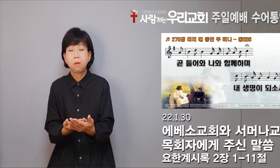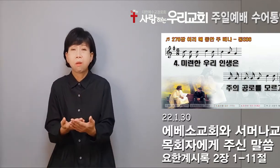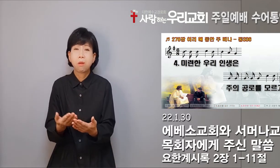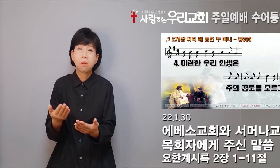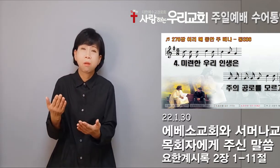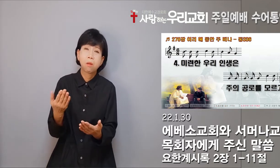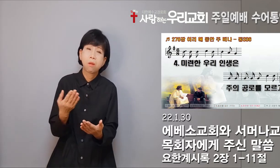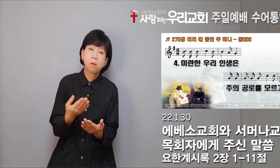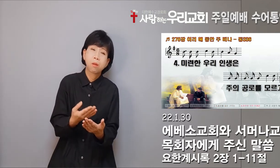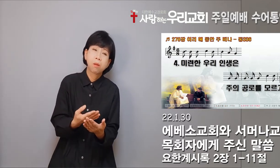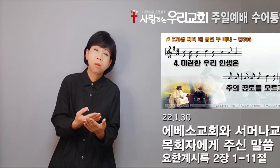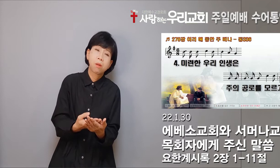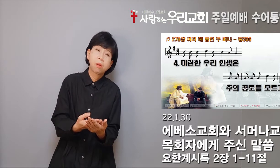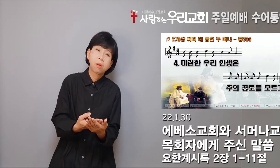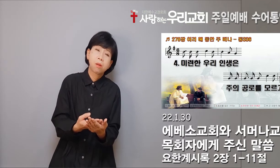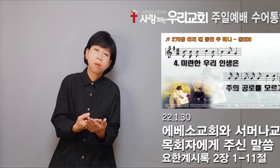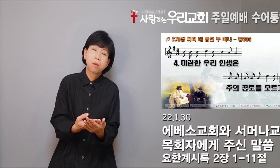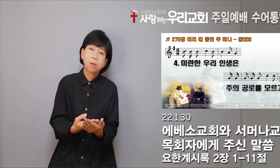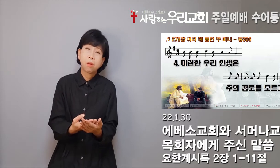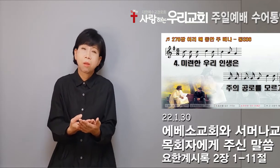되소서.